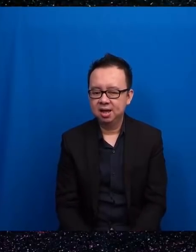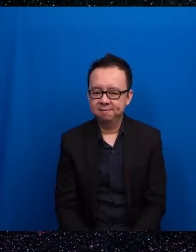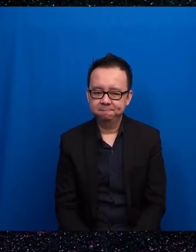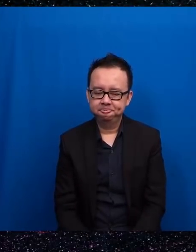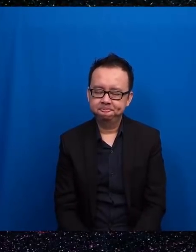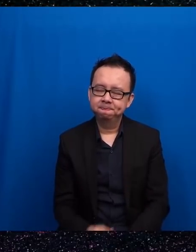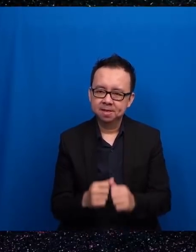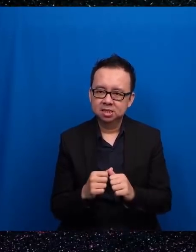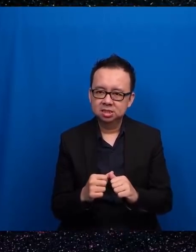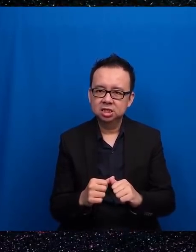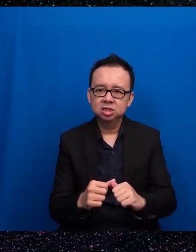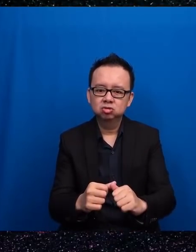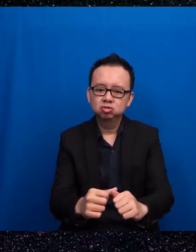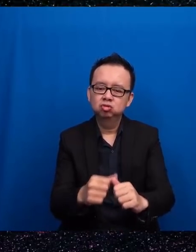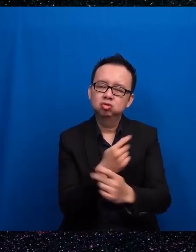sediakan